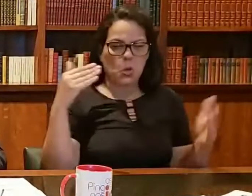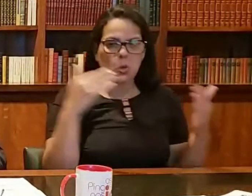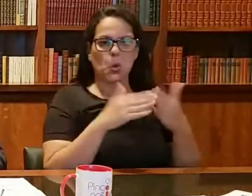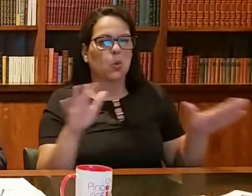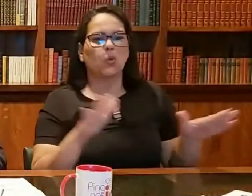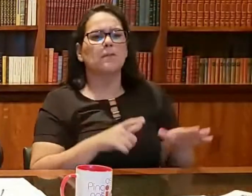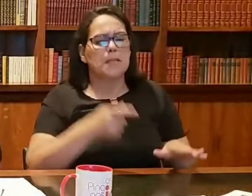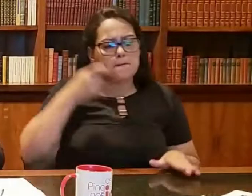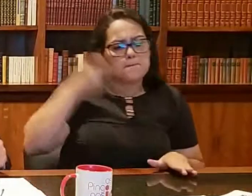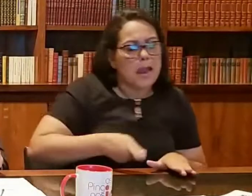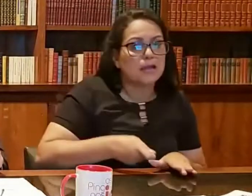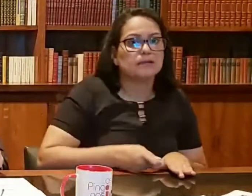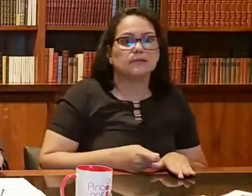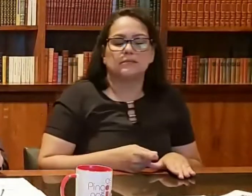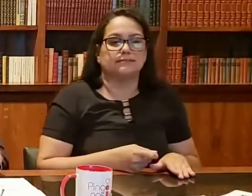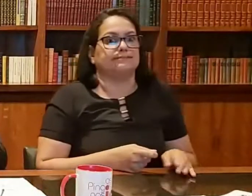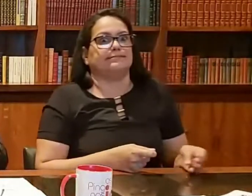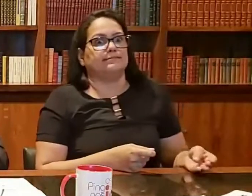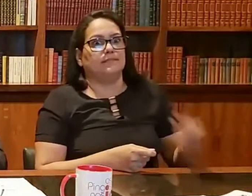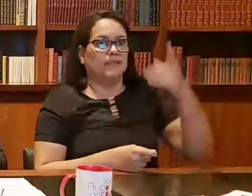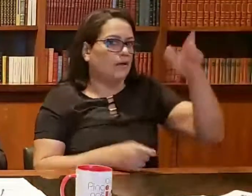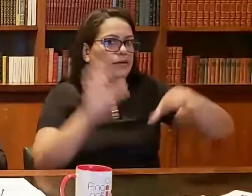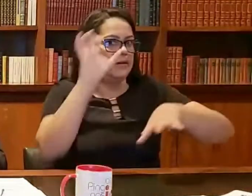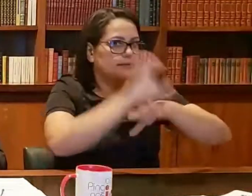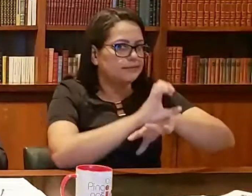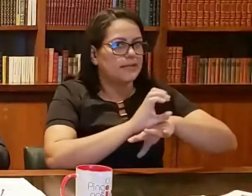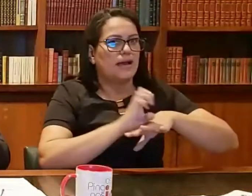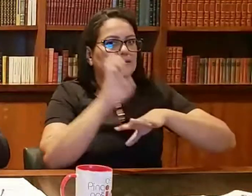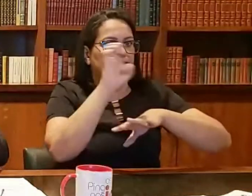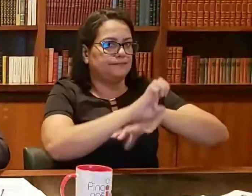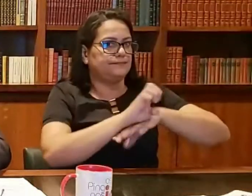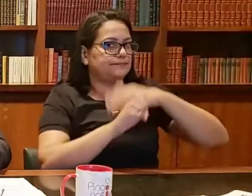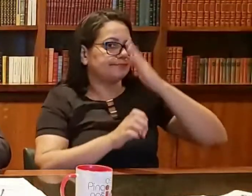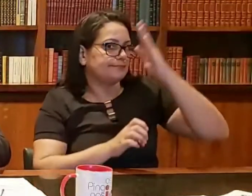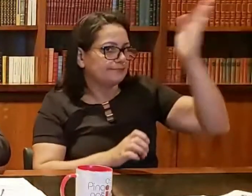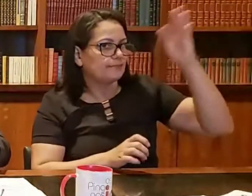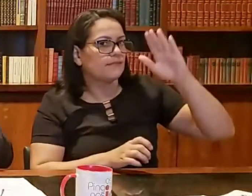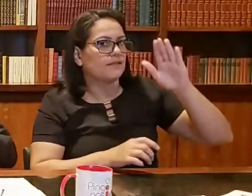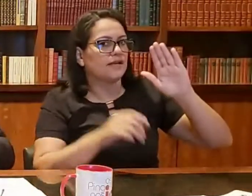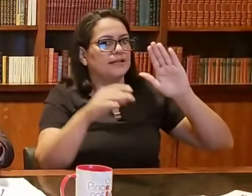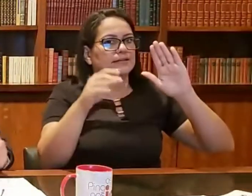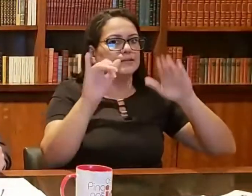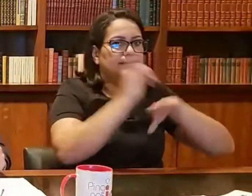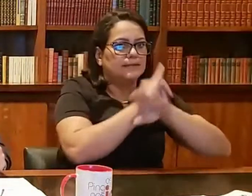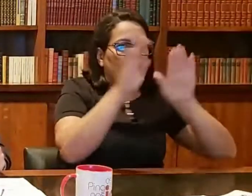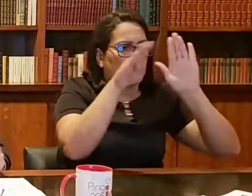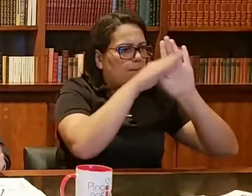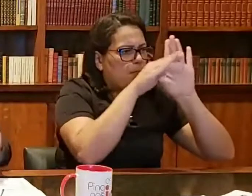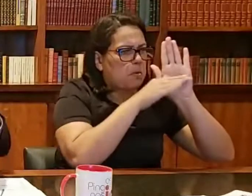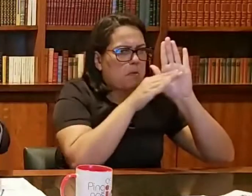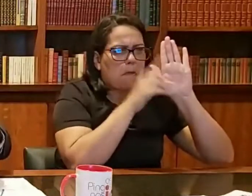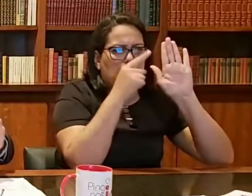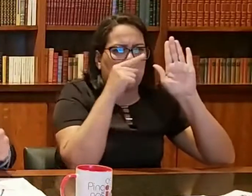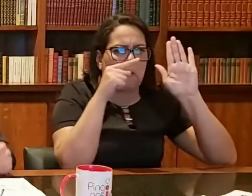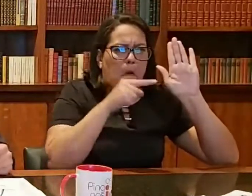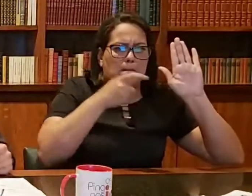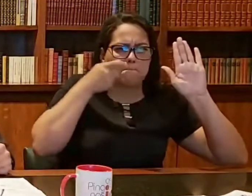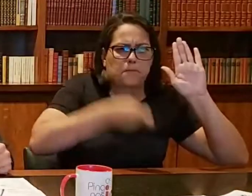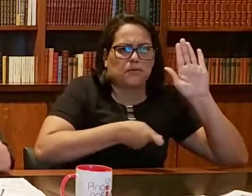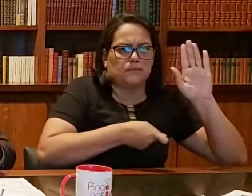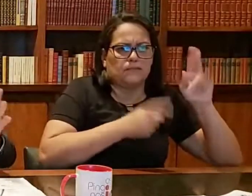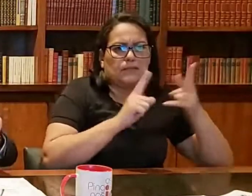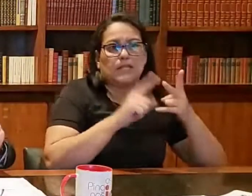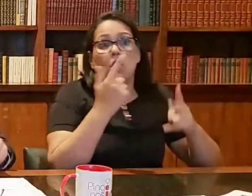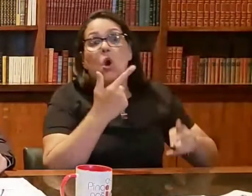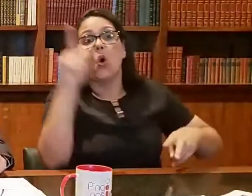mais restritivo ainda. Então, o estado tal toma medidas mais restritivas que a minha. Daí, dentro do estado, um